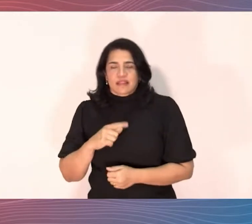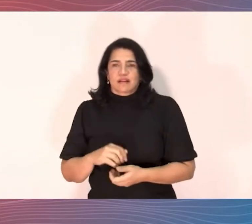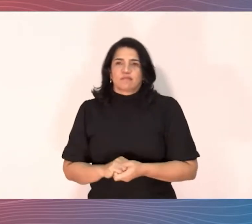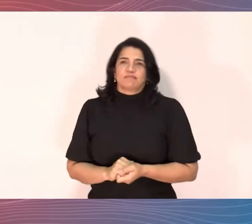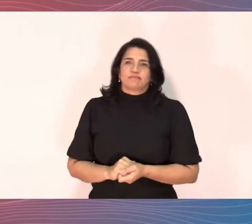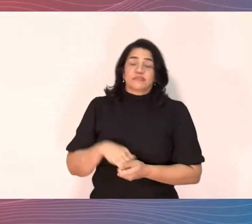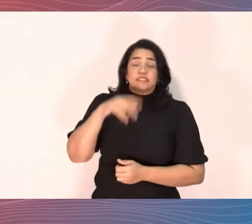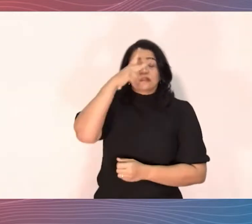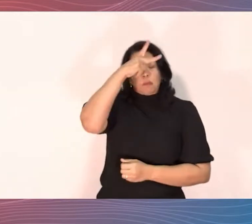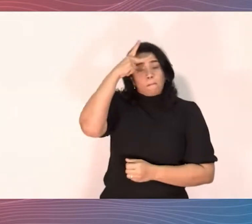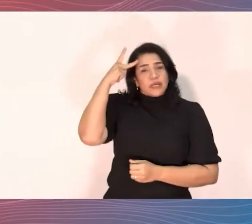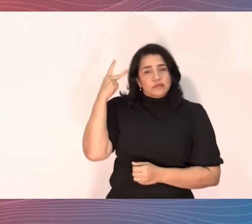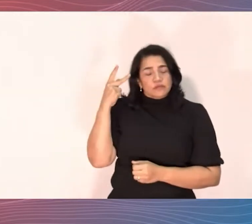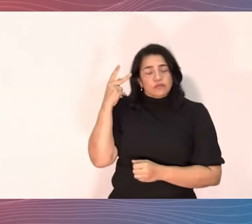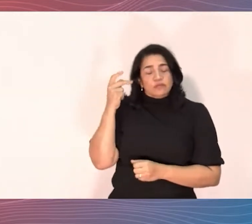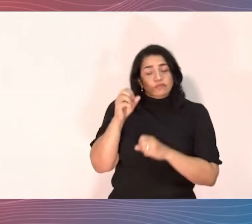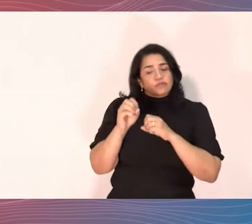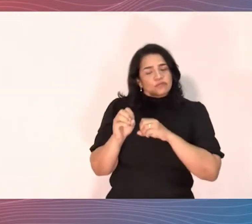cada parte faça a sua parte.